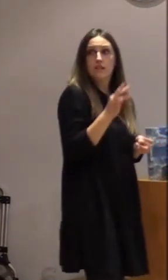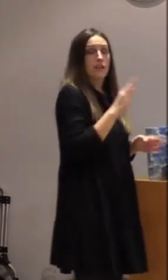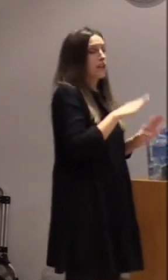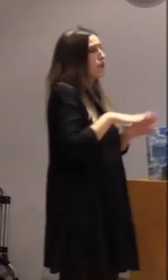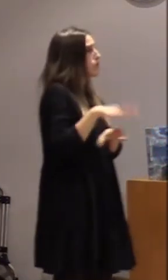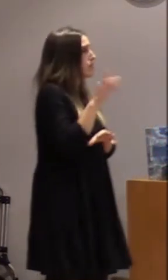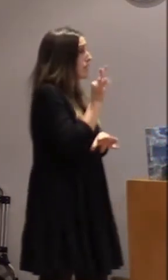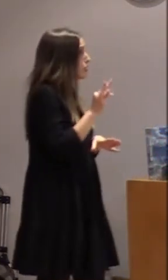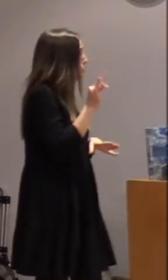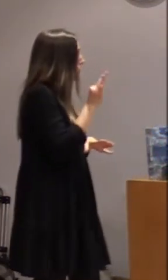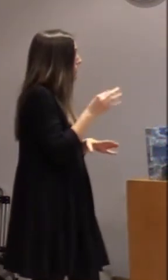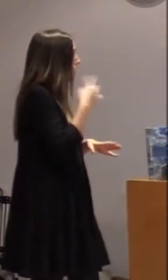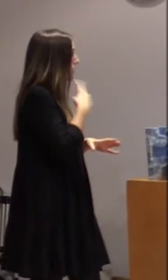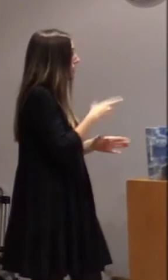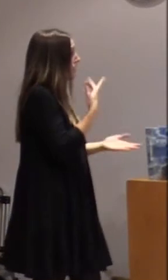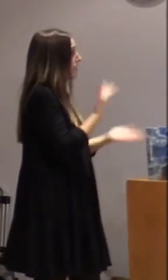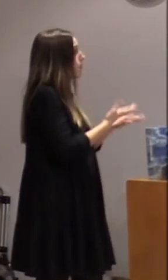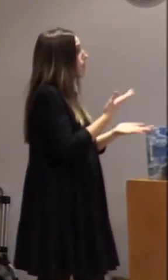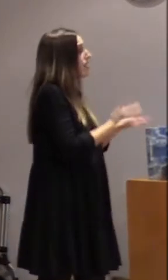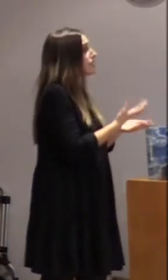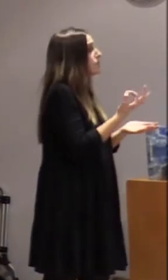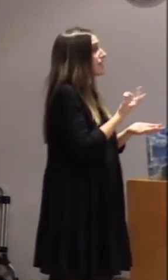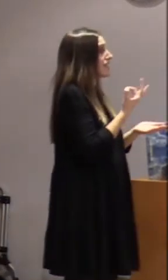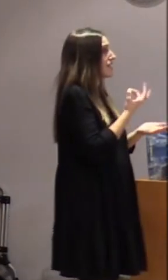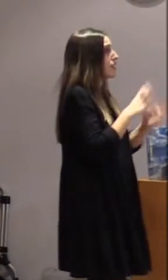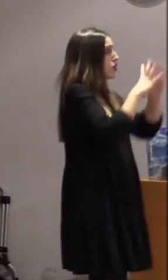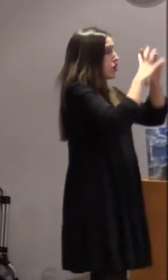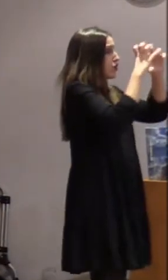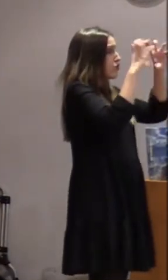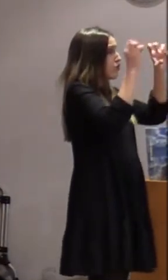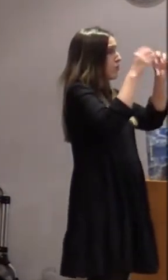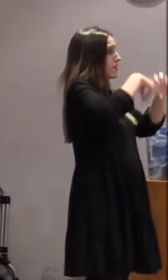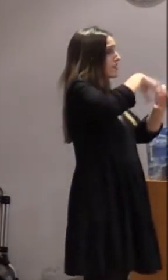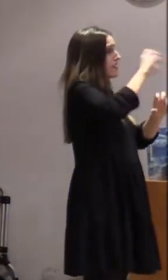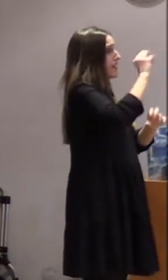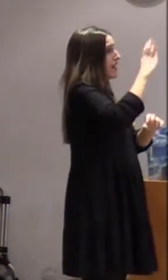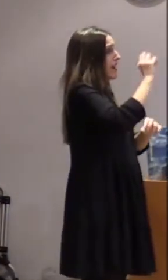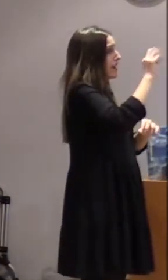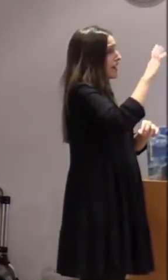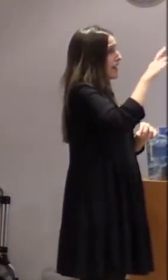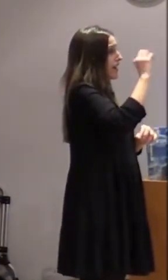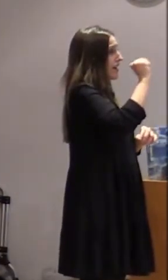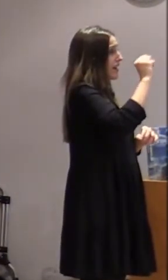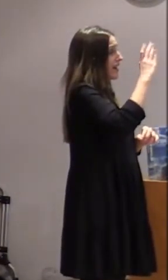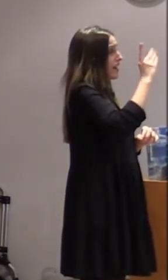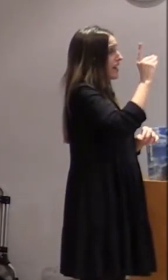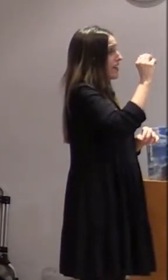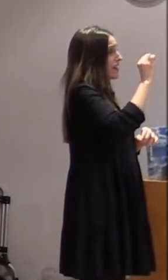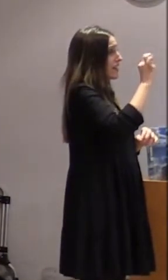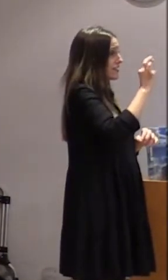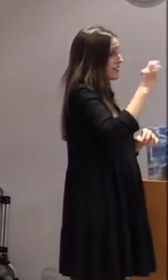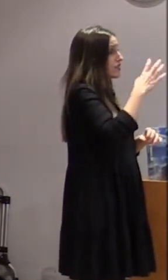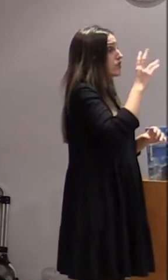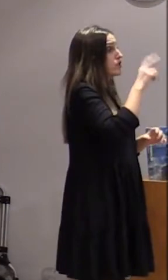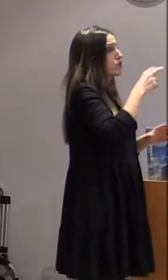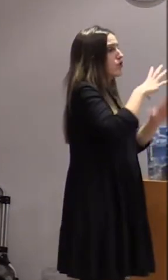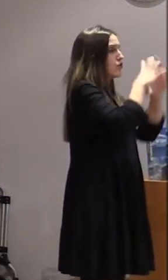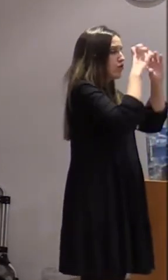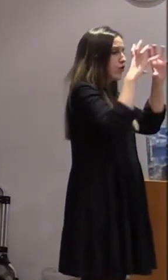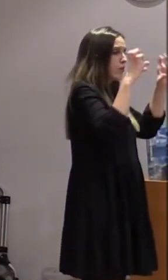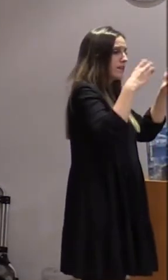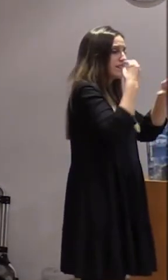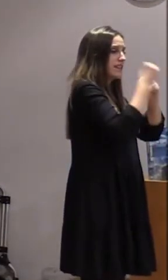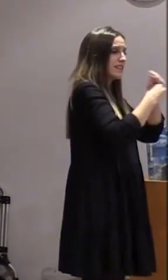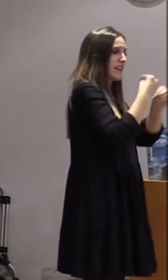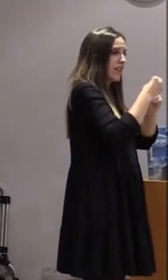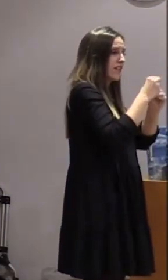al respecto, es que lo que plasma Mundo en realidad son nubes nacaradas. Las nubes nacaradas o madre perla son nubes que se forman en